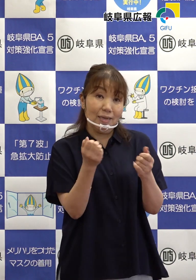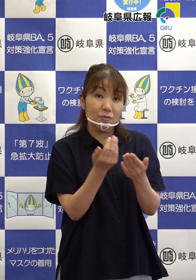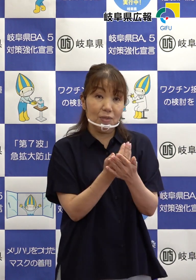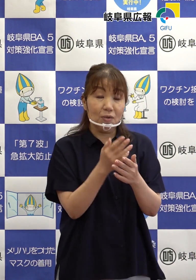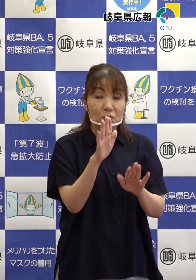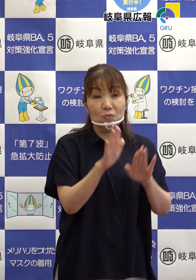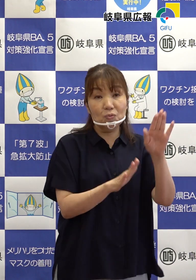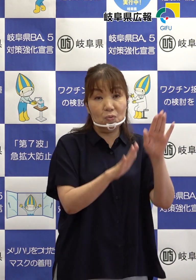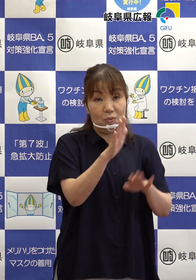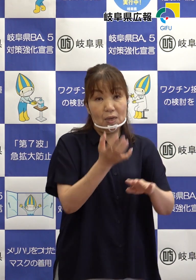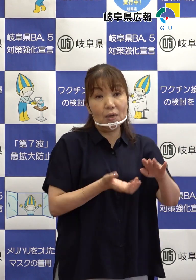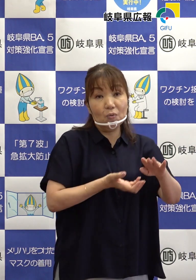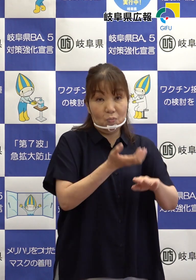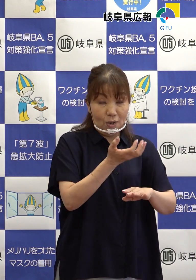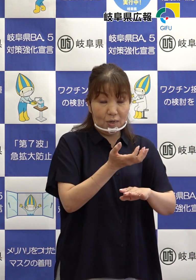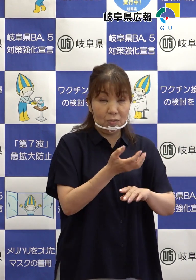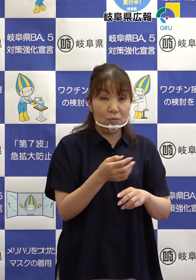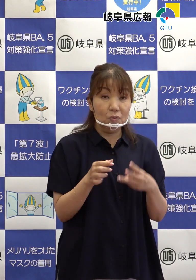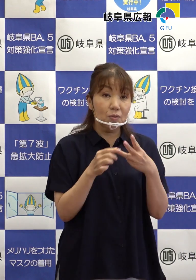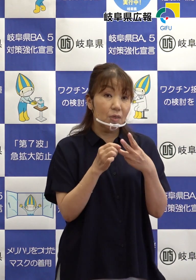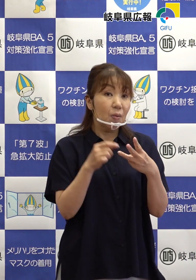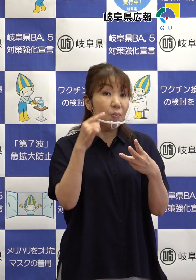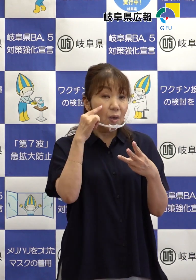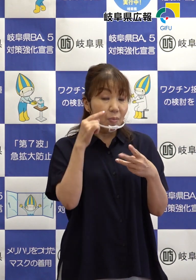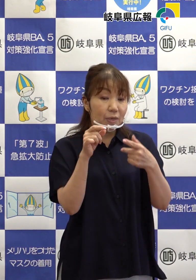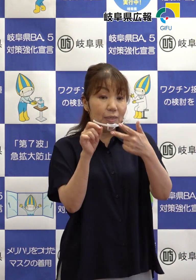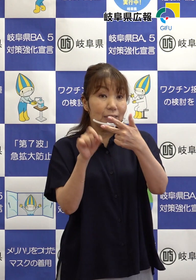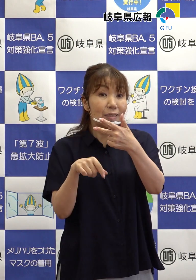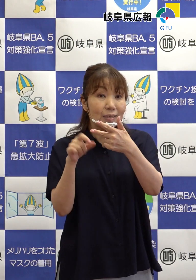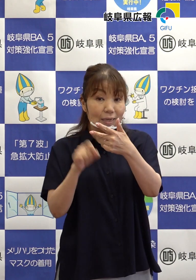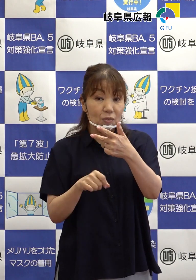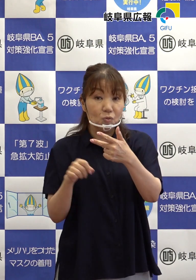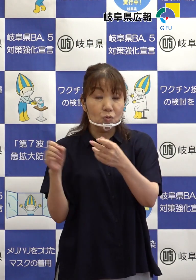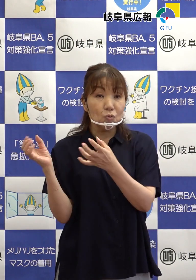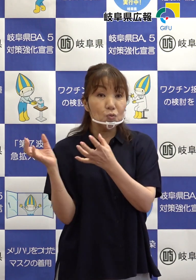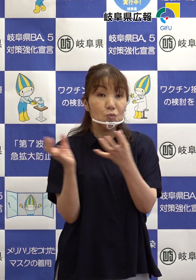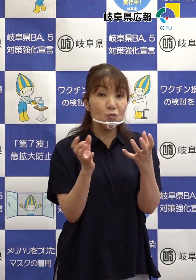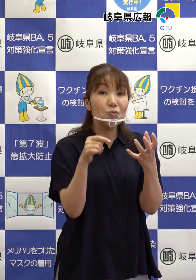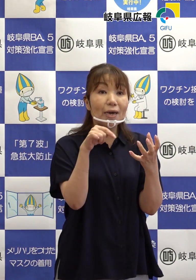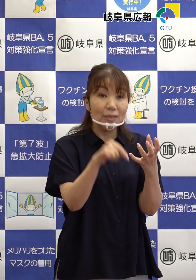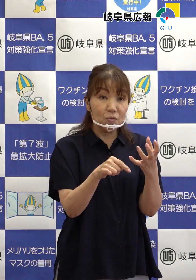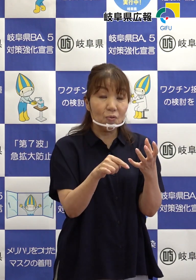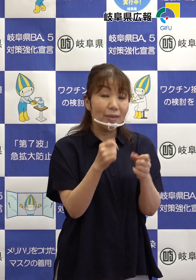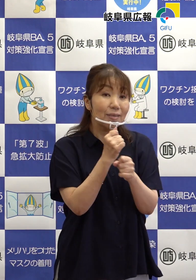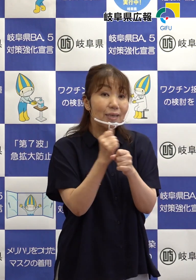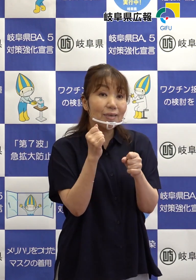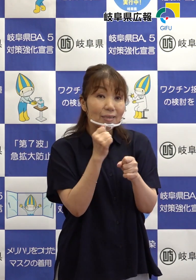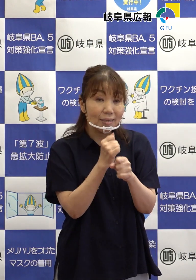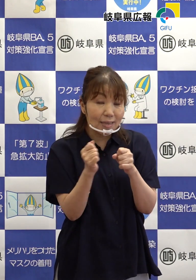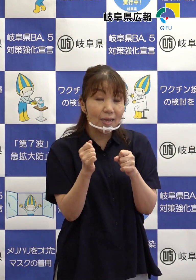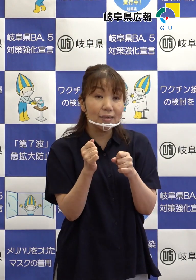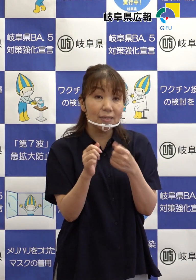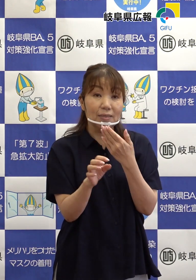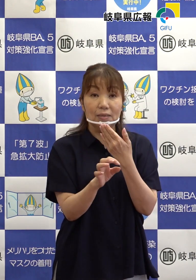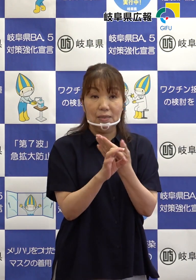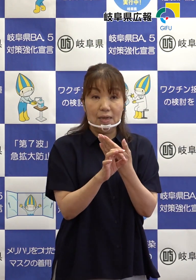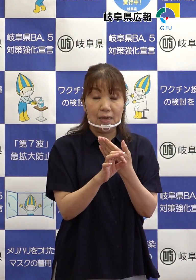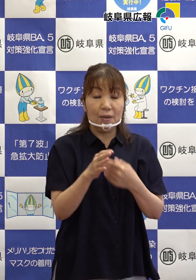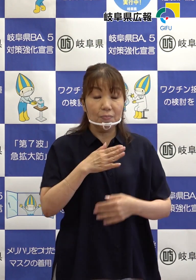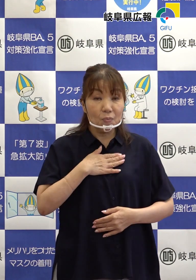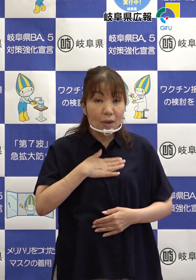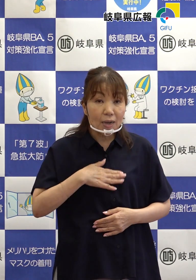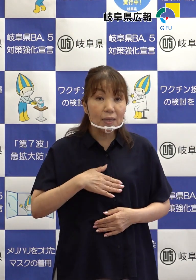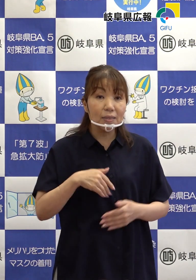いうことであります3番目に7月中の救急搬送混乱県が私も承知してるだけでも49件と